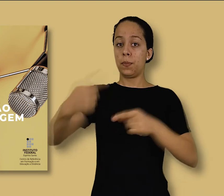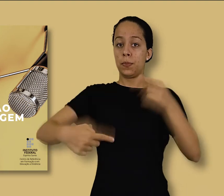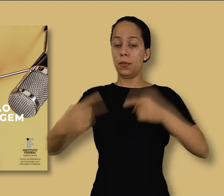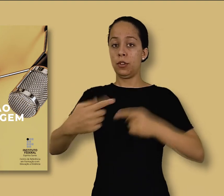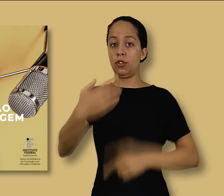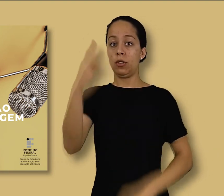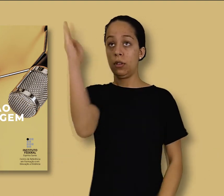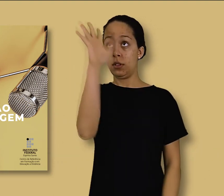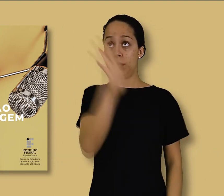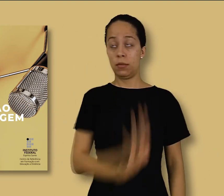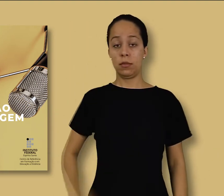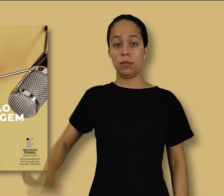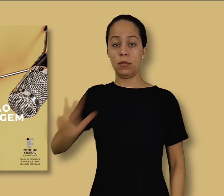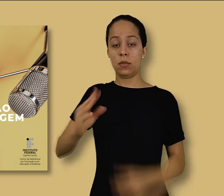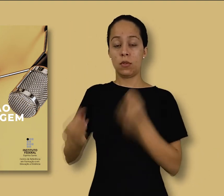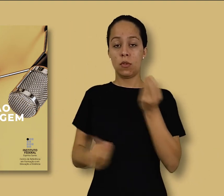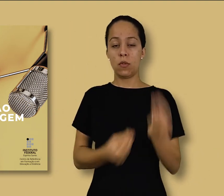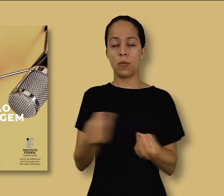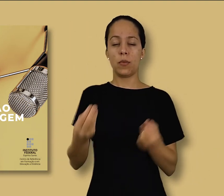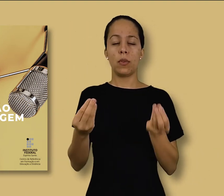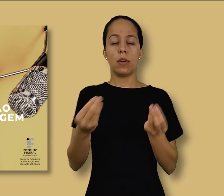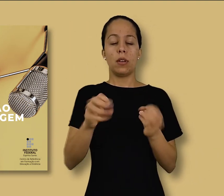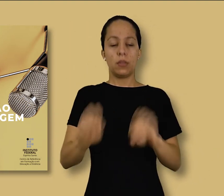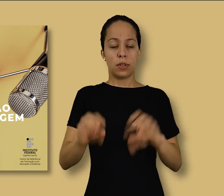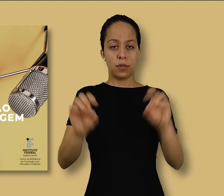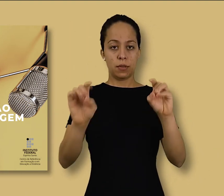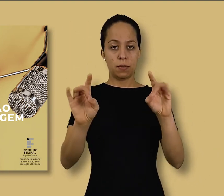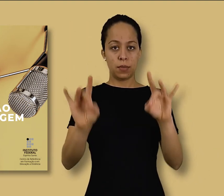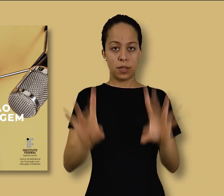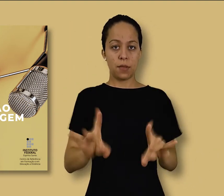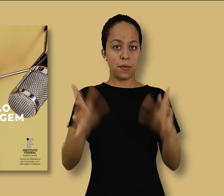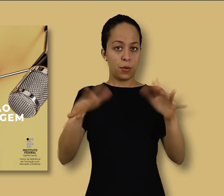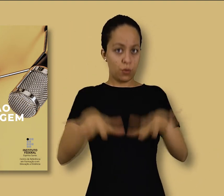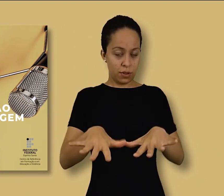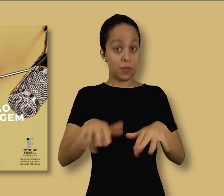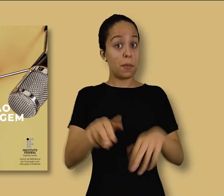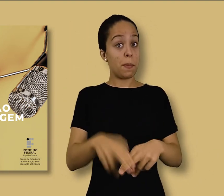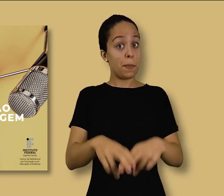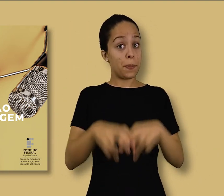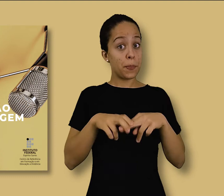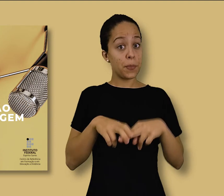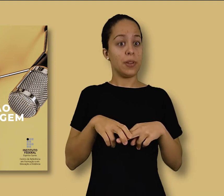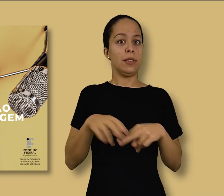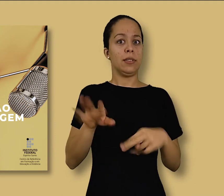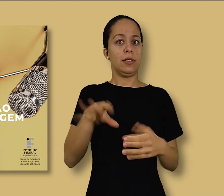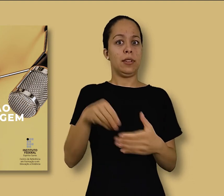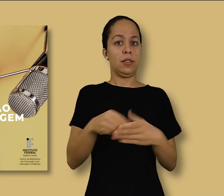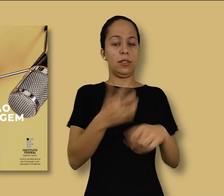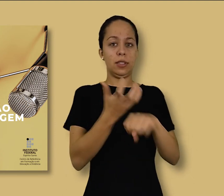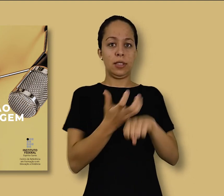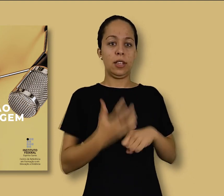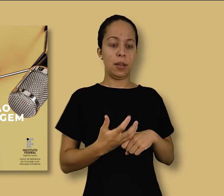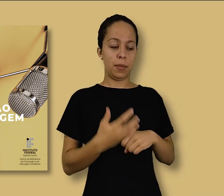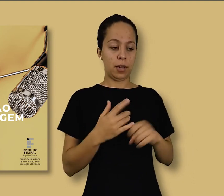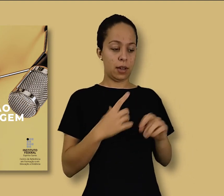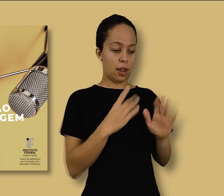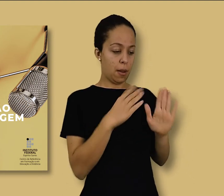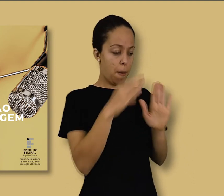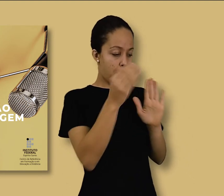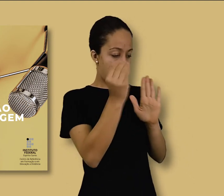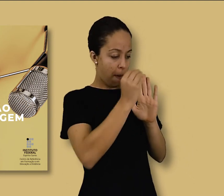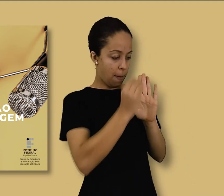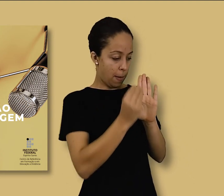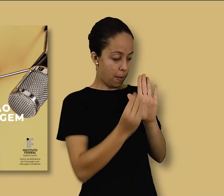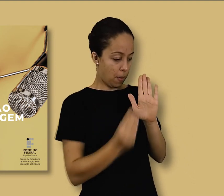está alinhado com as políticas nacionais para a Educação Especial na Perspectiva inclusiva e por isso é